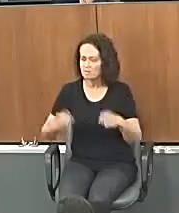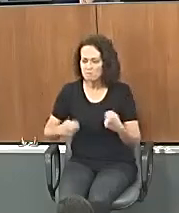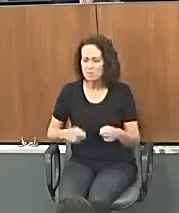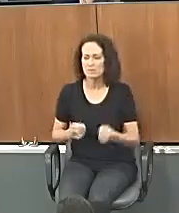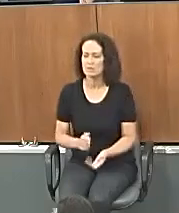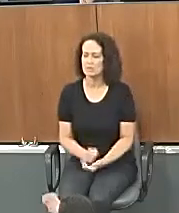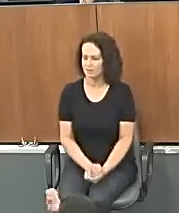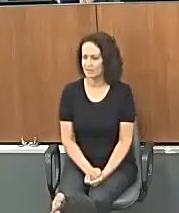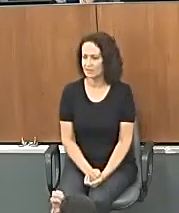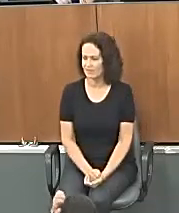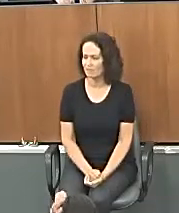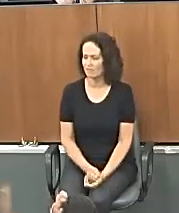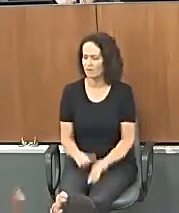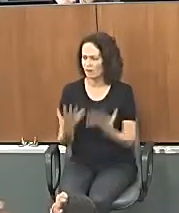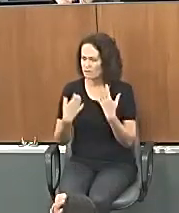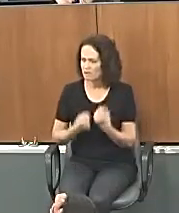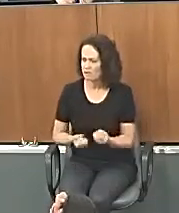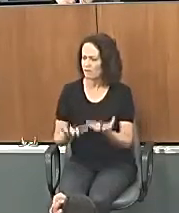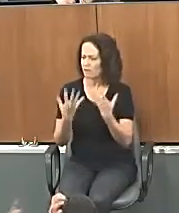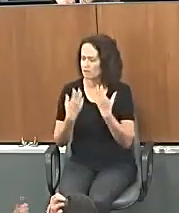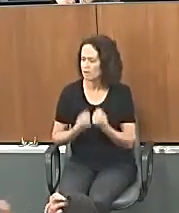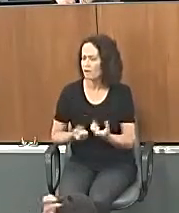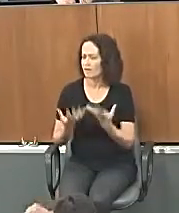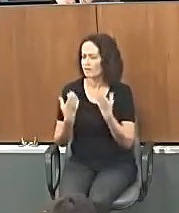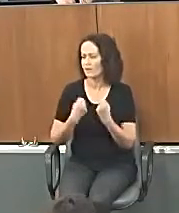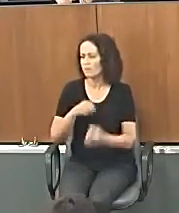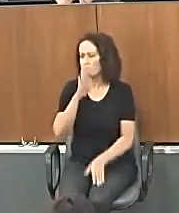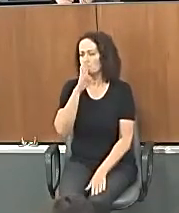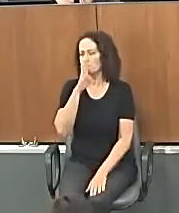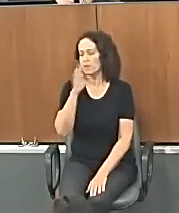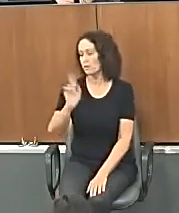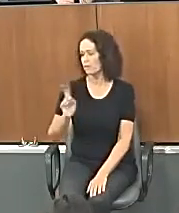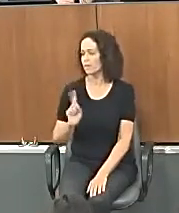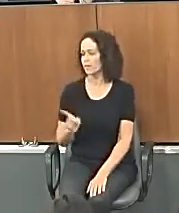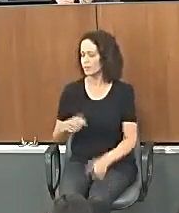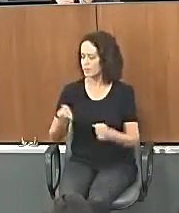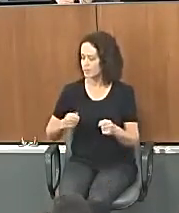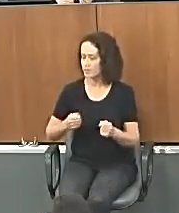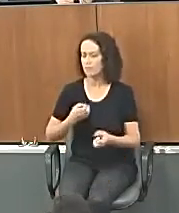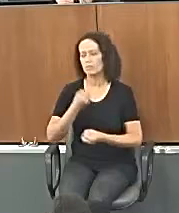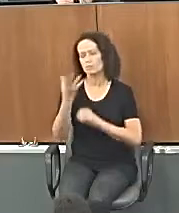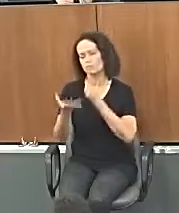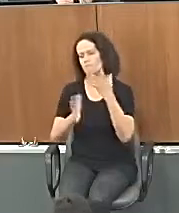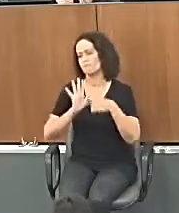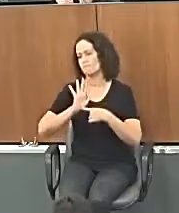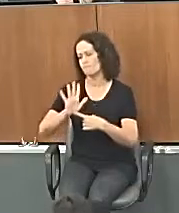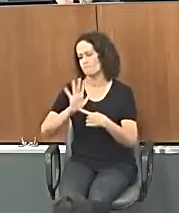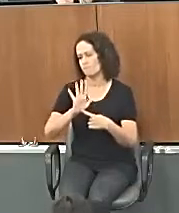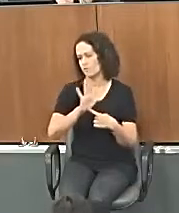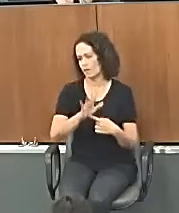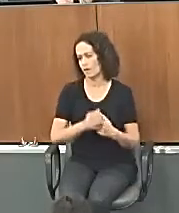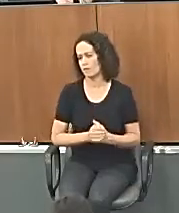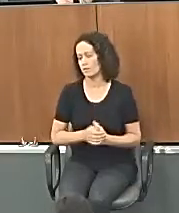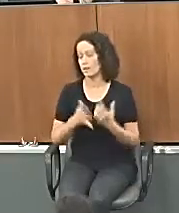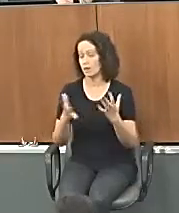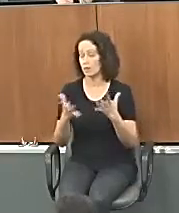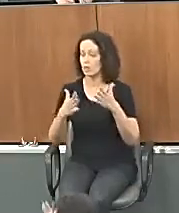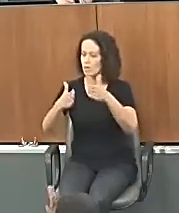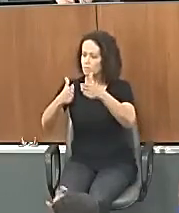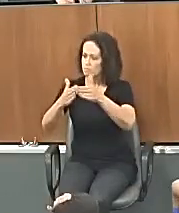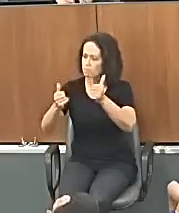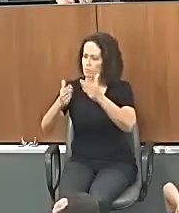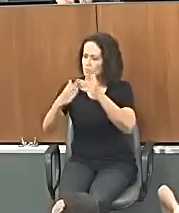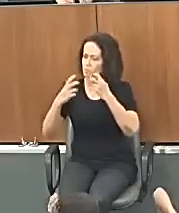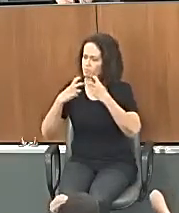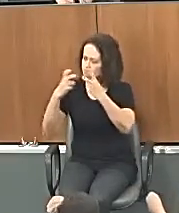com essa situação que acontece hoje no nosso país quero fazer aqui um clamor é um